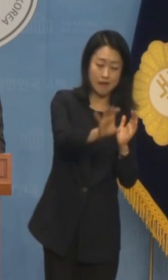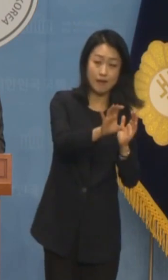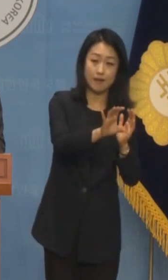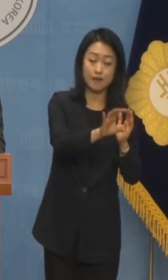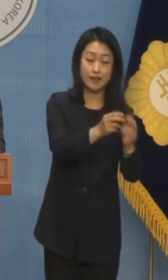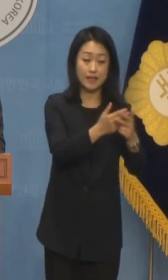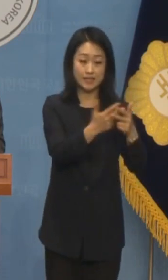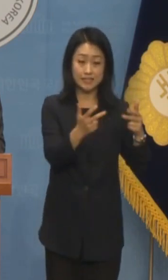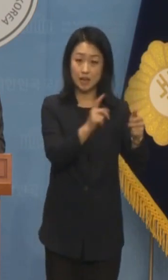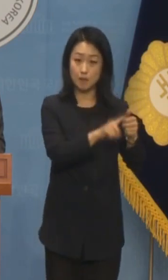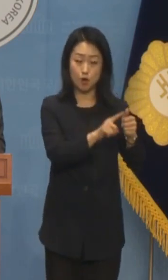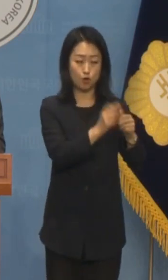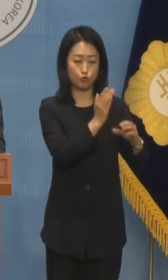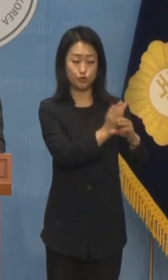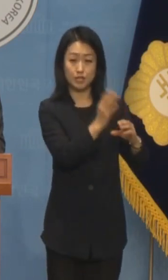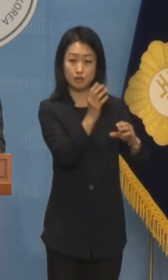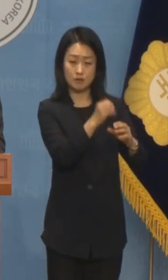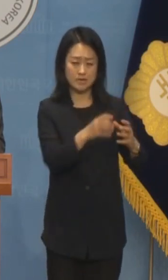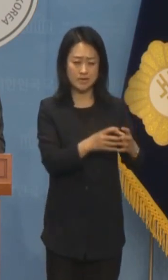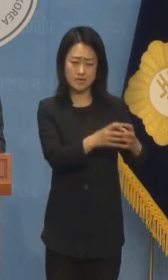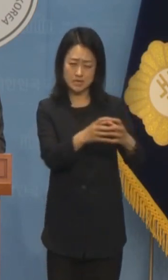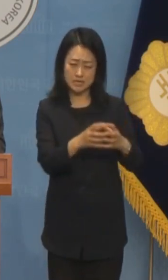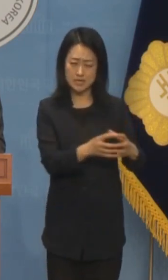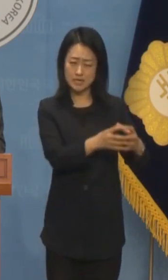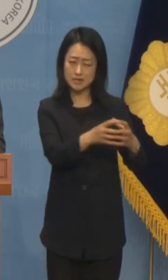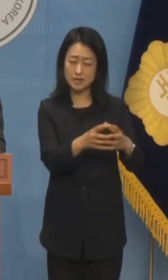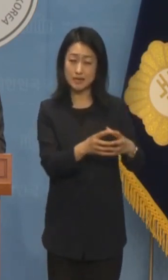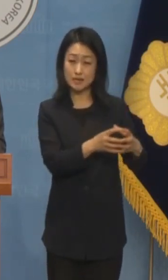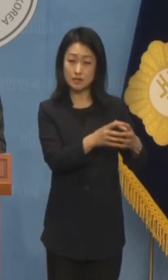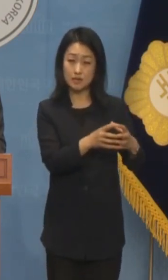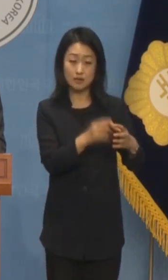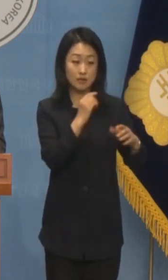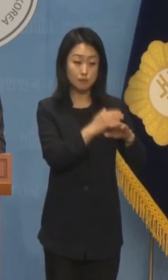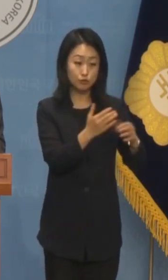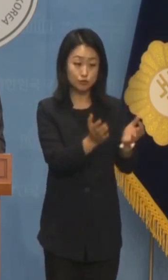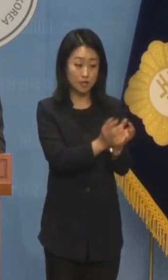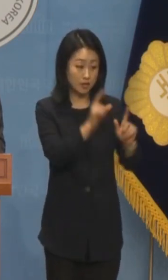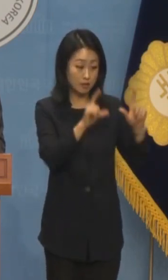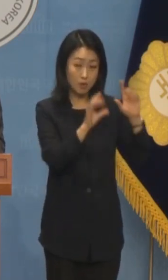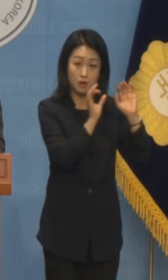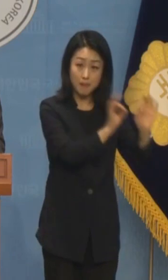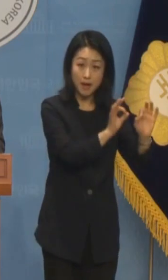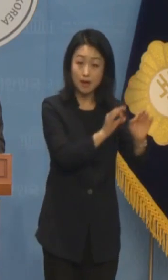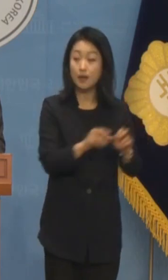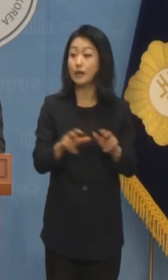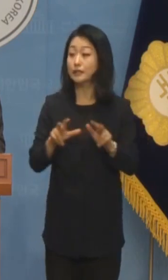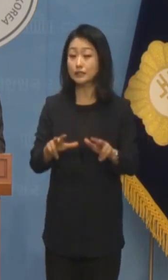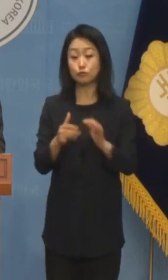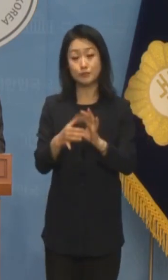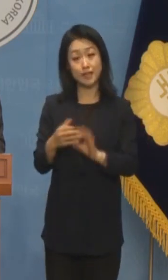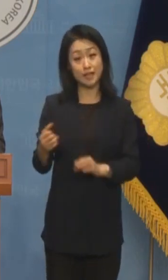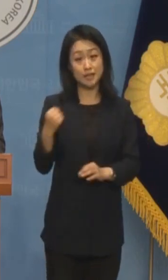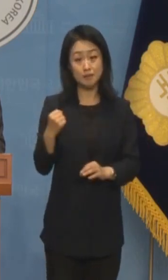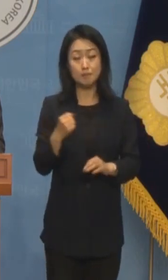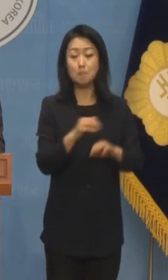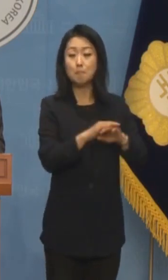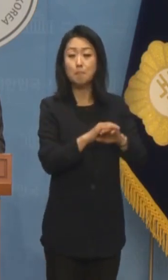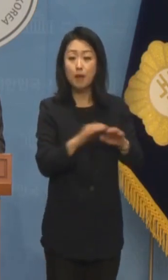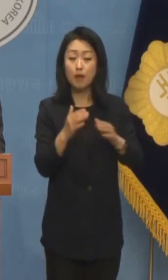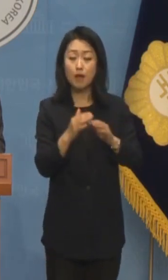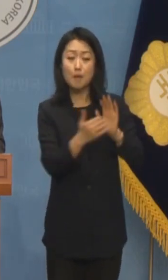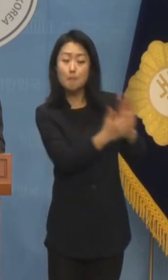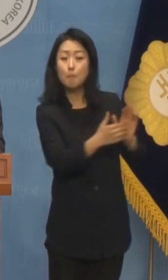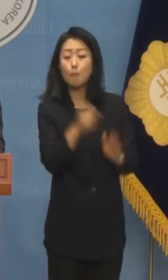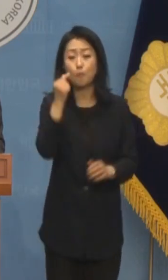이재명 대표를 중심으로 똘똘 뭉친 거대한 민주당을 상대로 지금 우리가 제대로 대처할 수